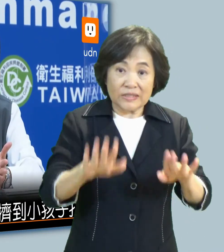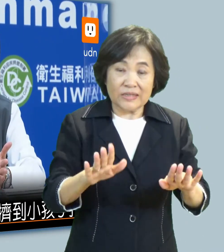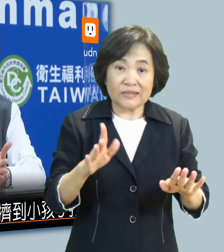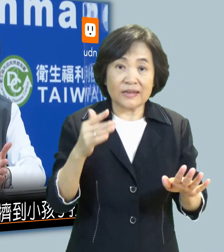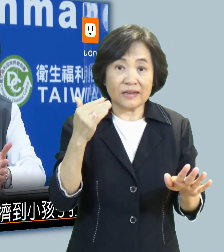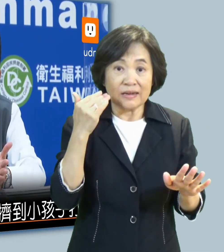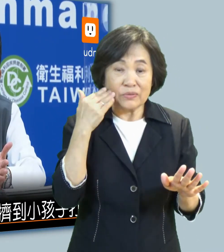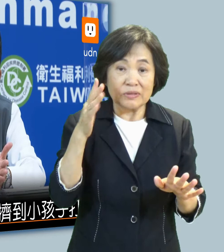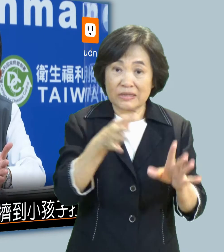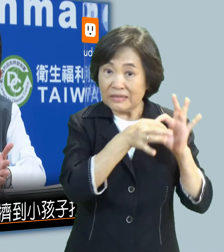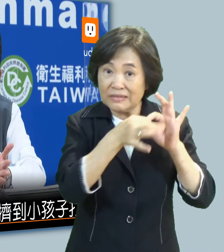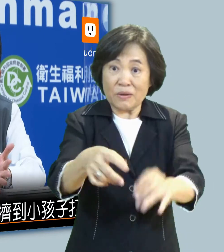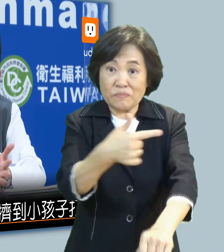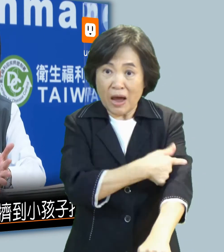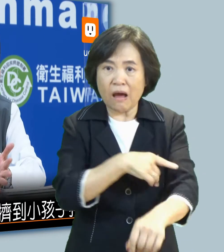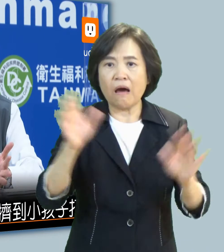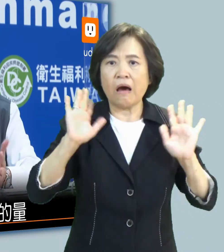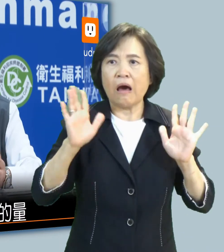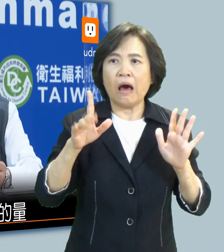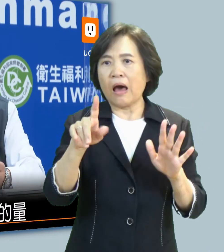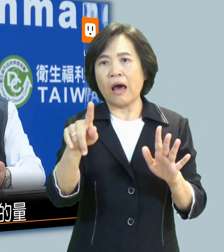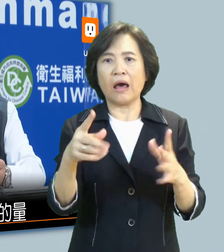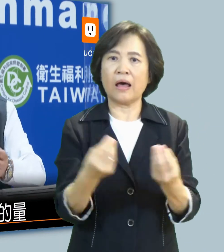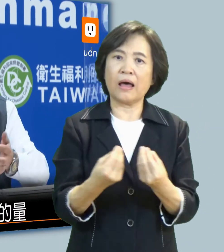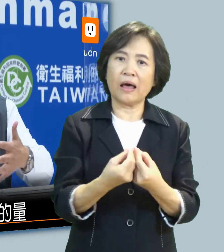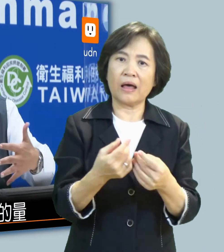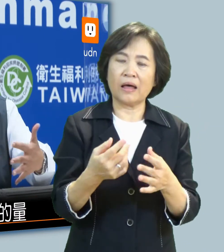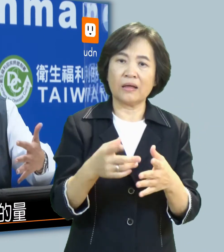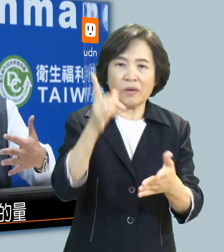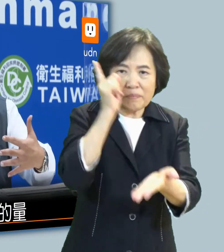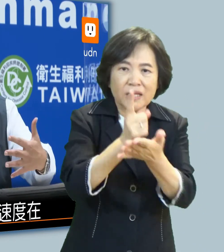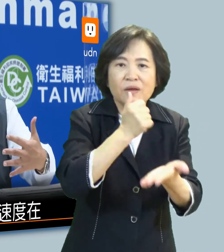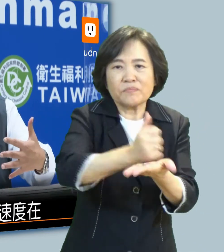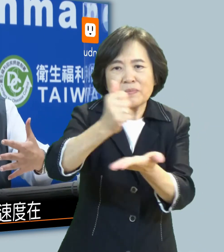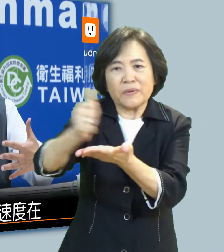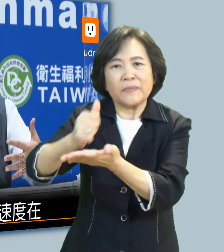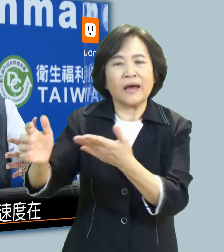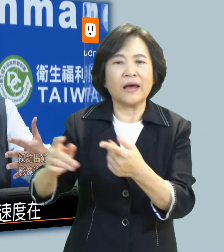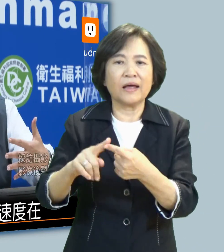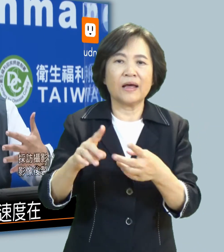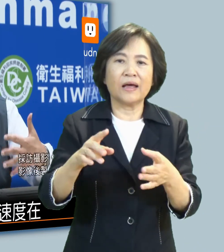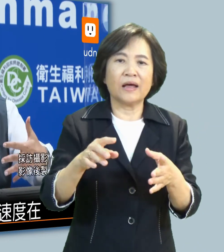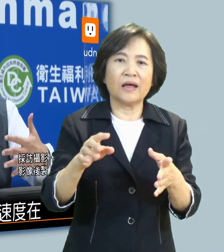现在可能就会排挤到小孩子哈打，因为每天配齐的量，哈，它